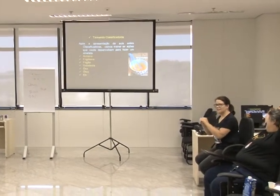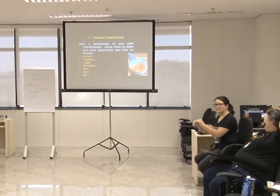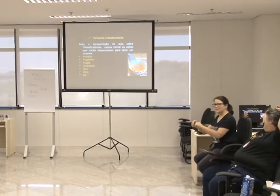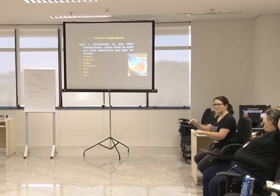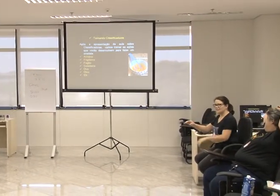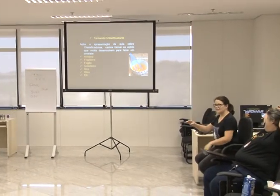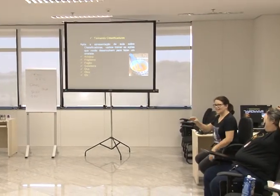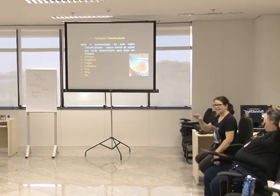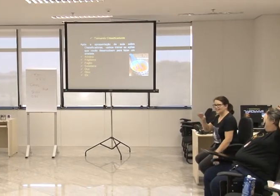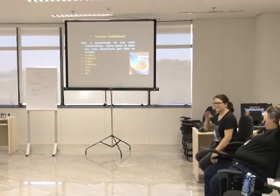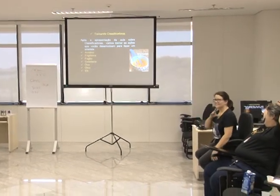termina, você já...